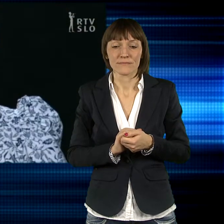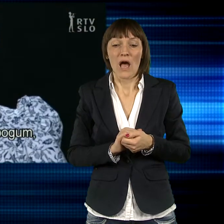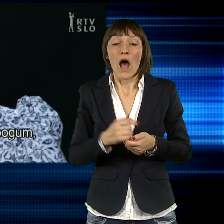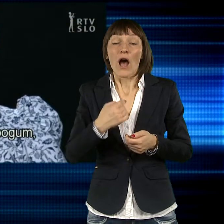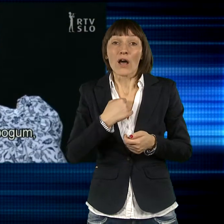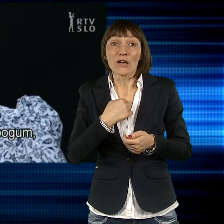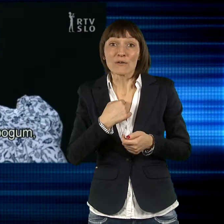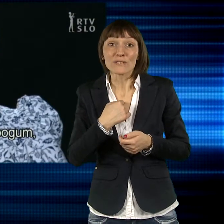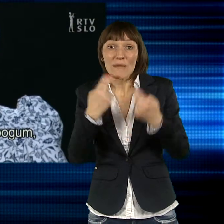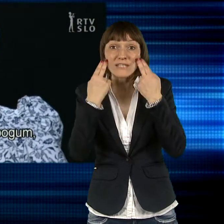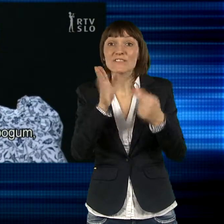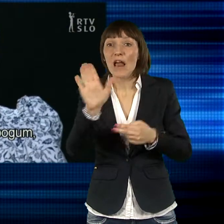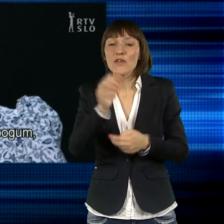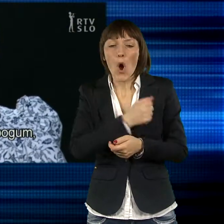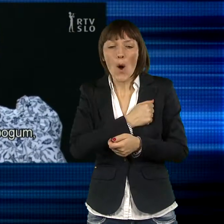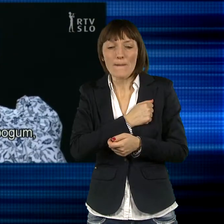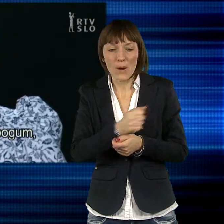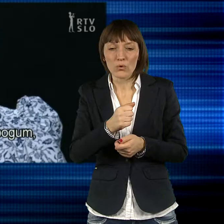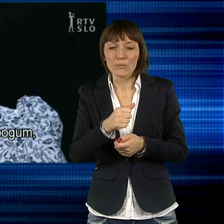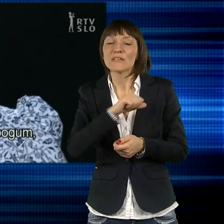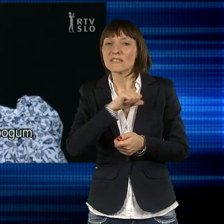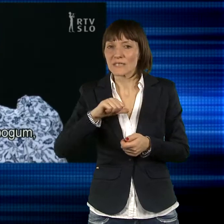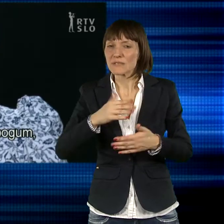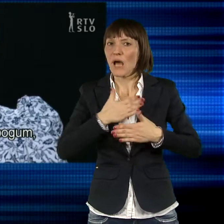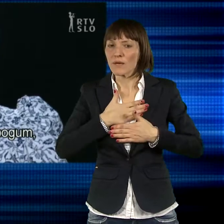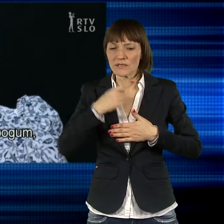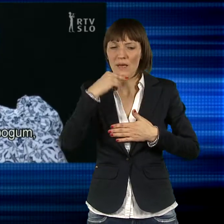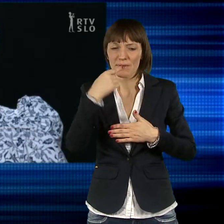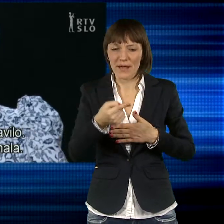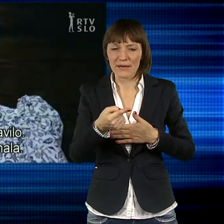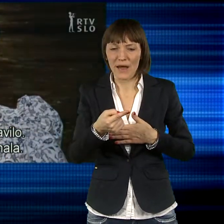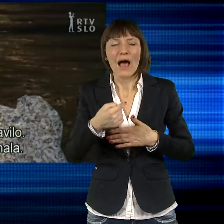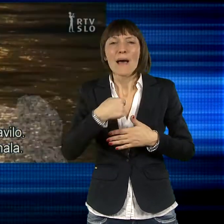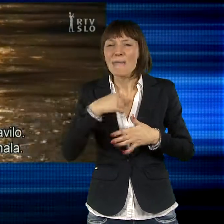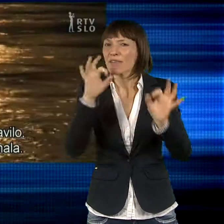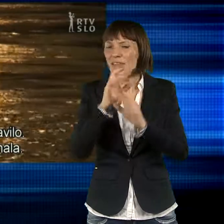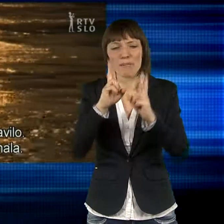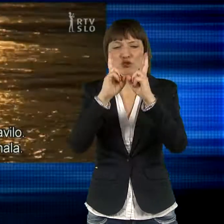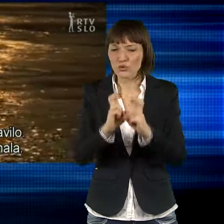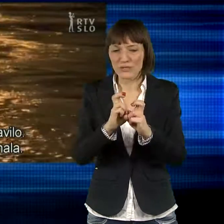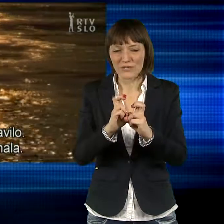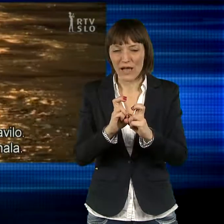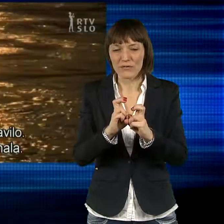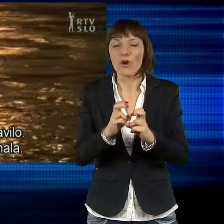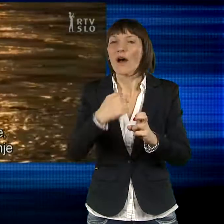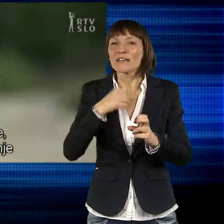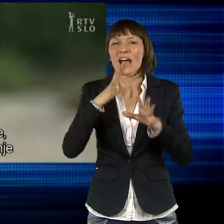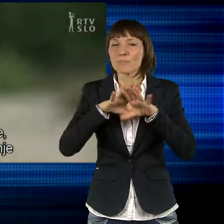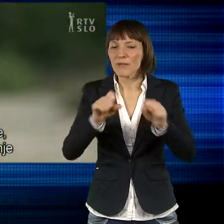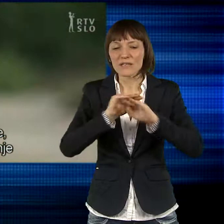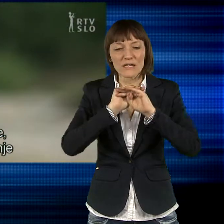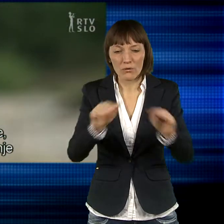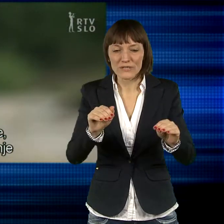Que j'ai dit, à mon tour, vu leur courage, je ne me découragerai jamais. Je ferai de mon